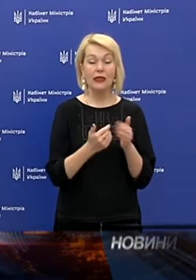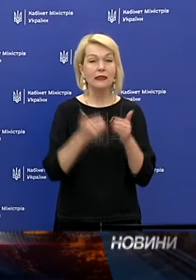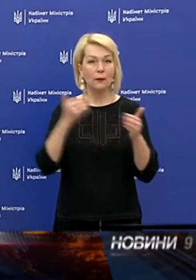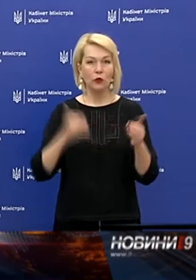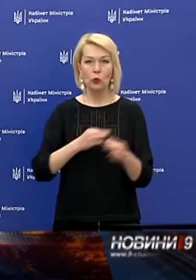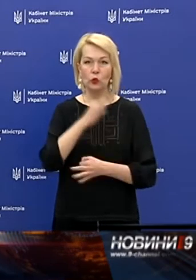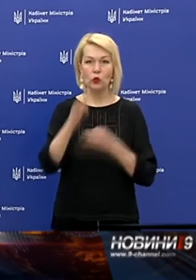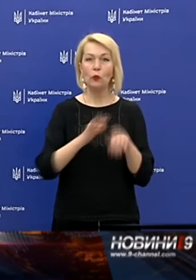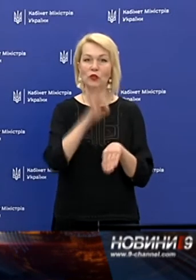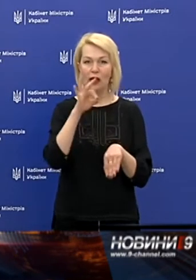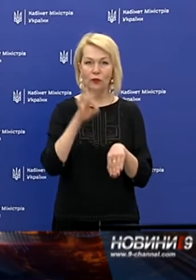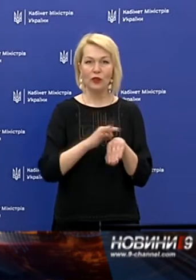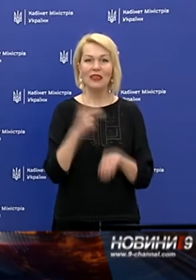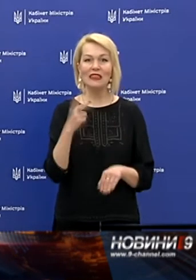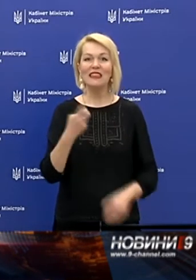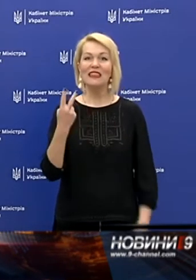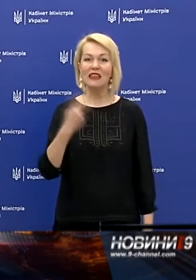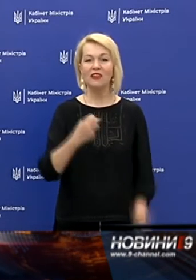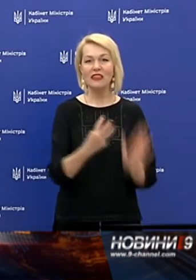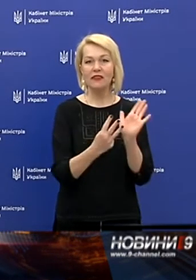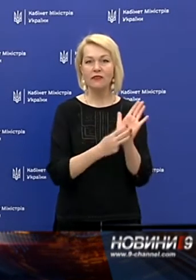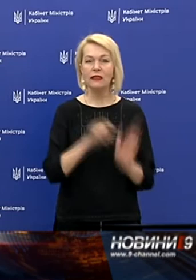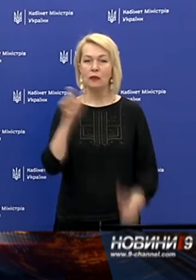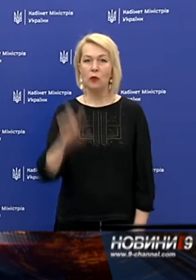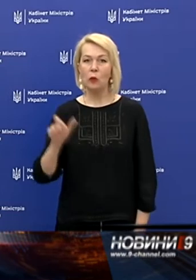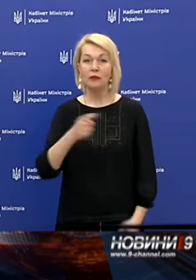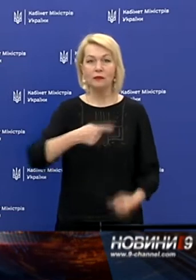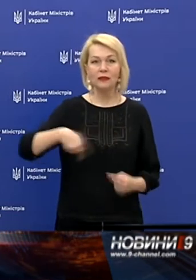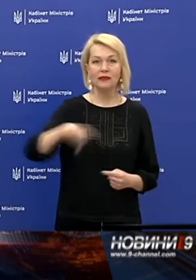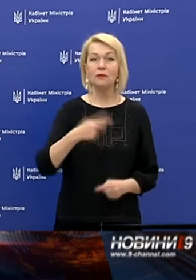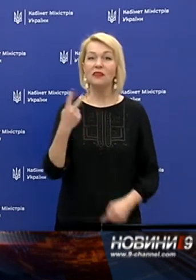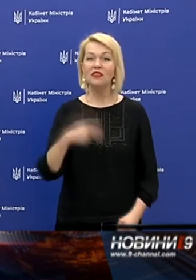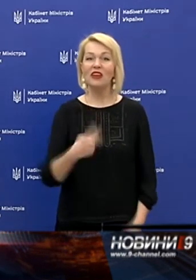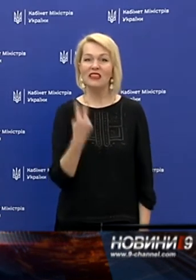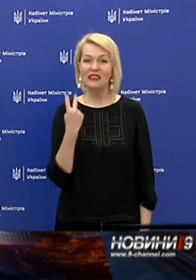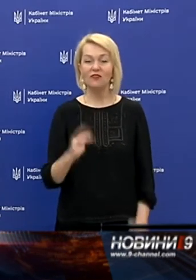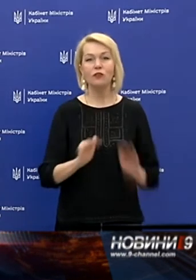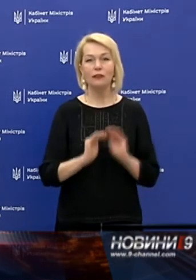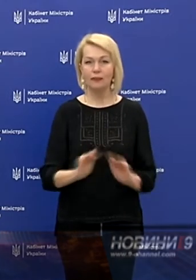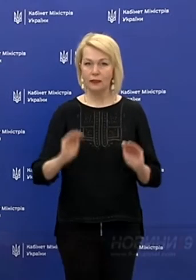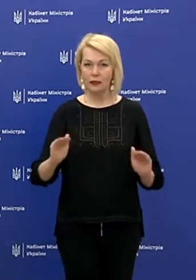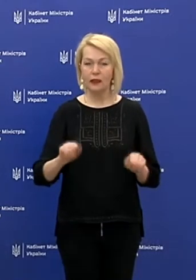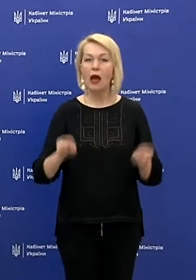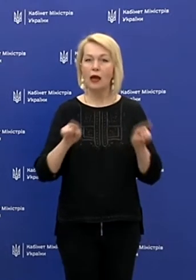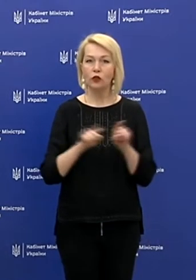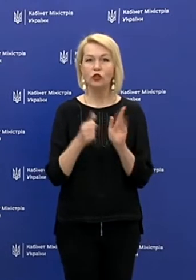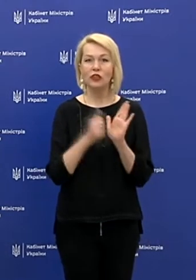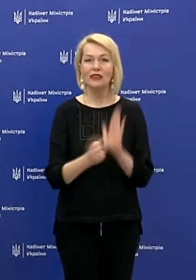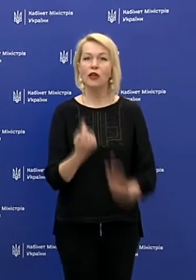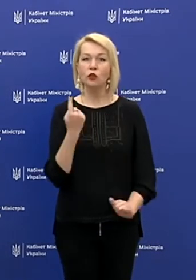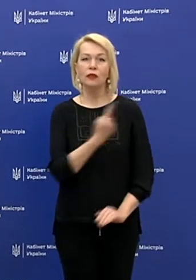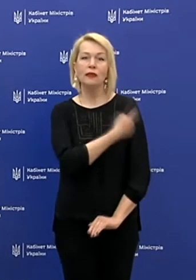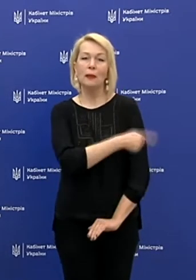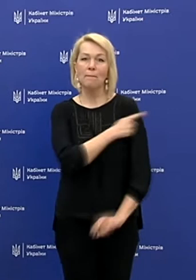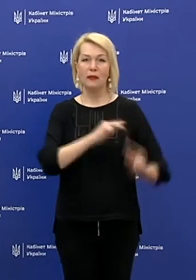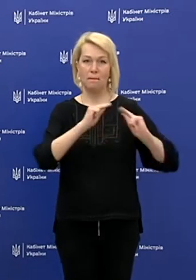добу захворіло 328 осіб. З них 22 дитини, а також 61